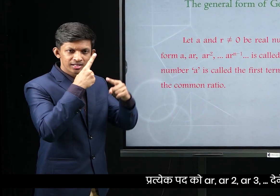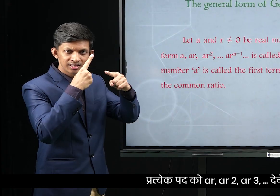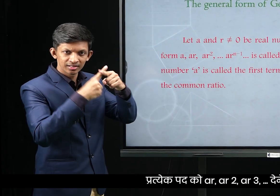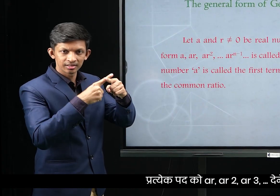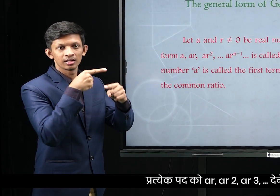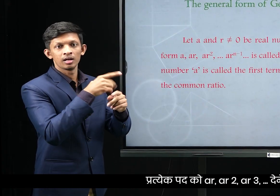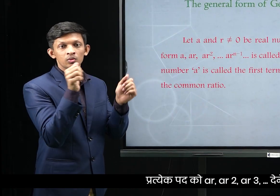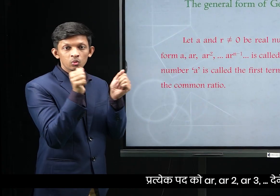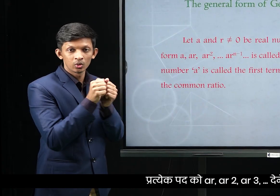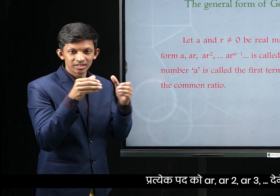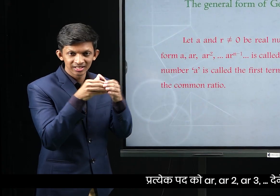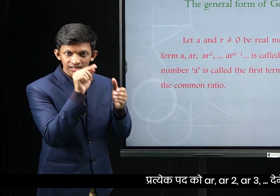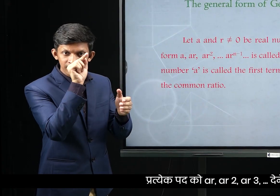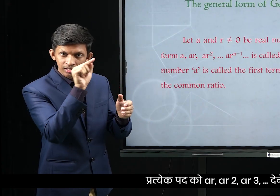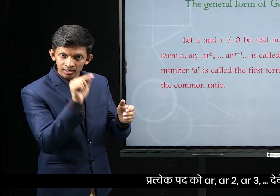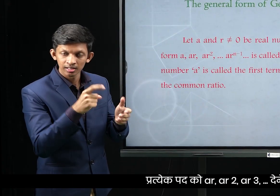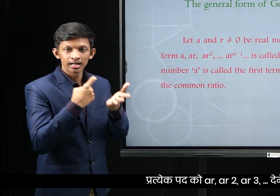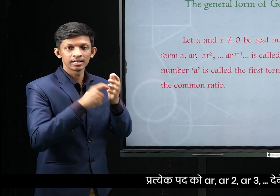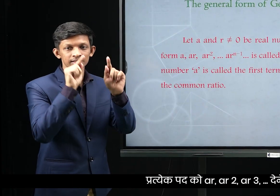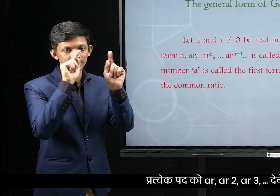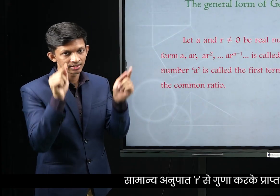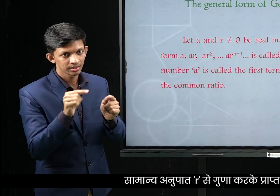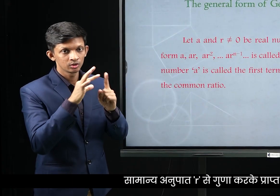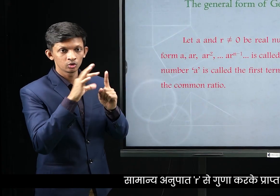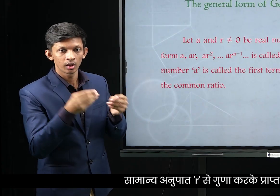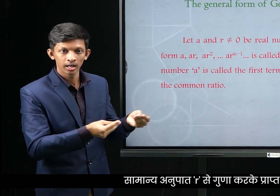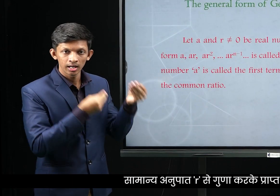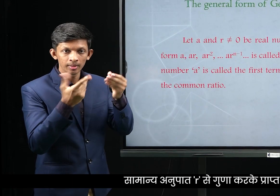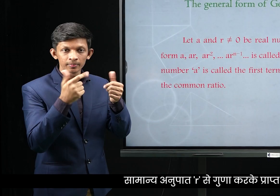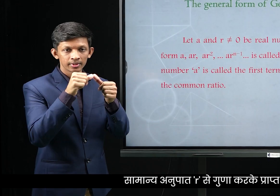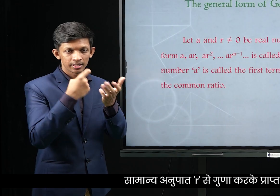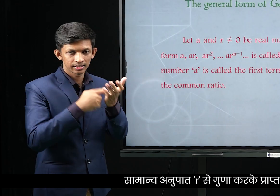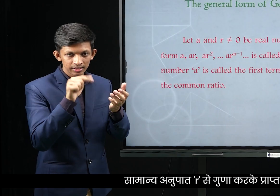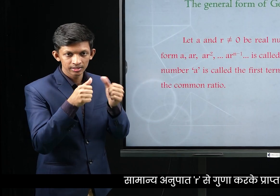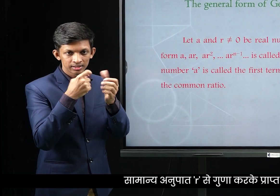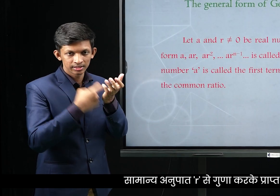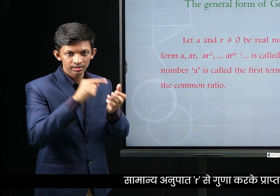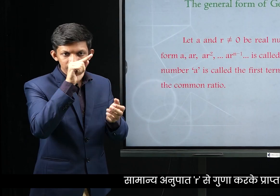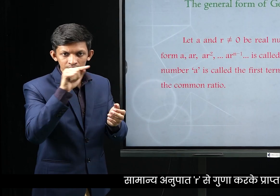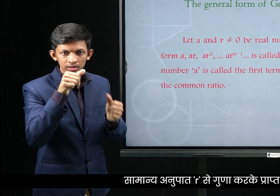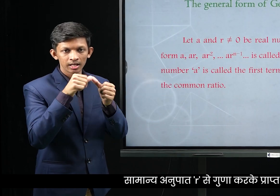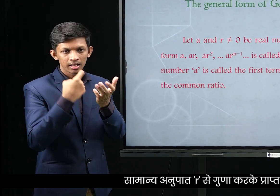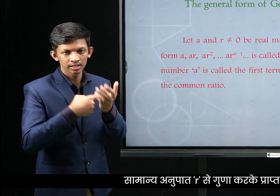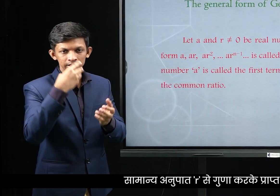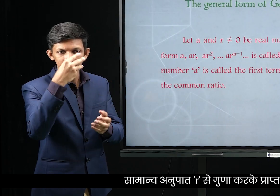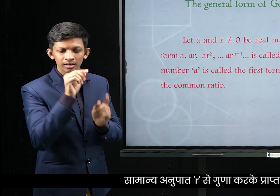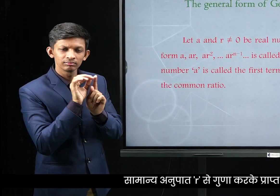AR2, AR3 एक्सेट्रा देने के लिए सामान्य अनुपात R से गुना करके प्राप्त किया जाता